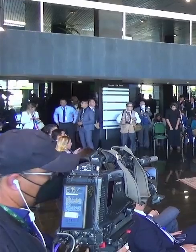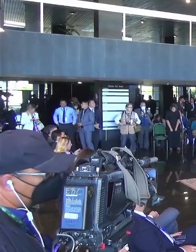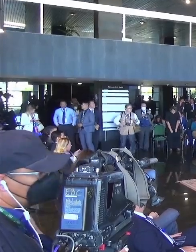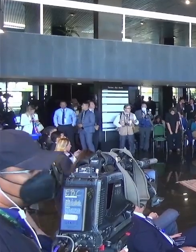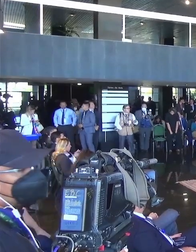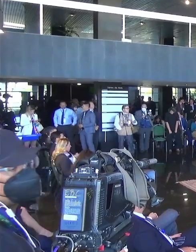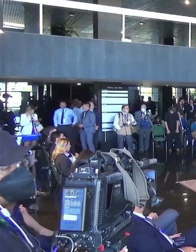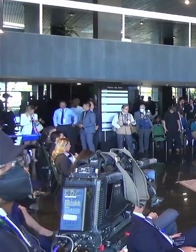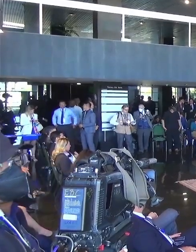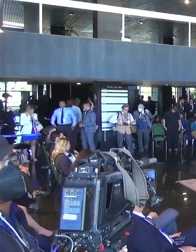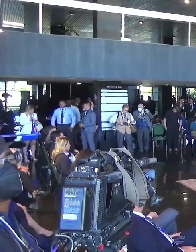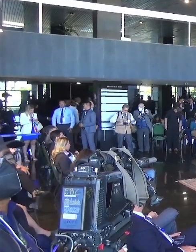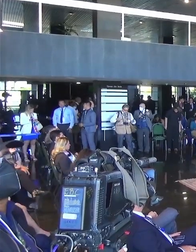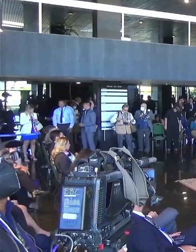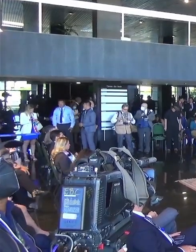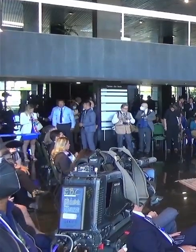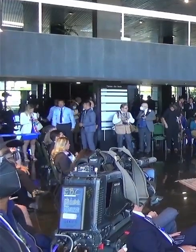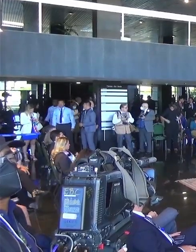Muito obrigado mesmo.